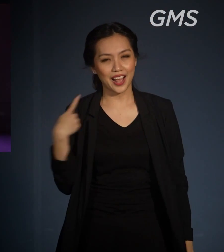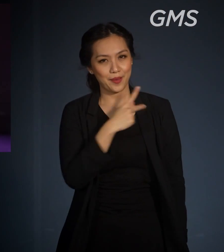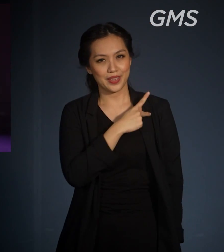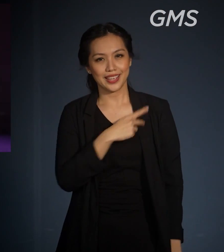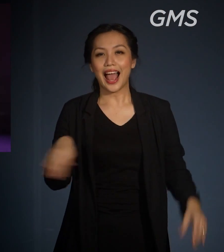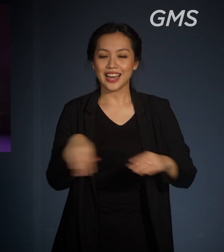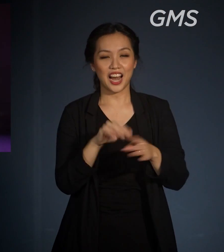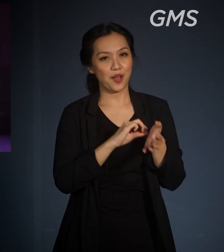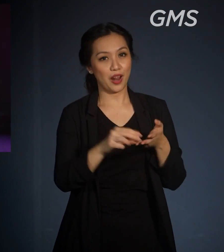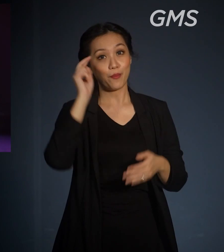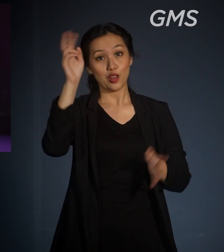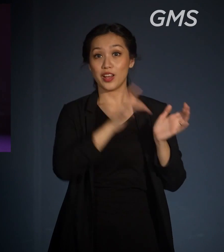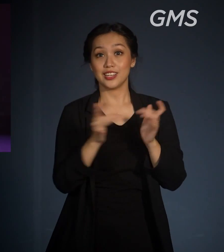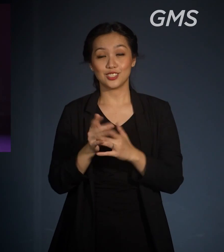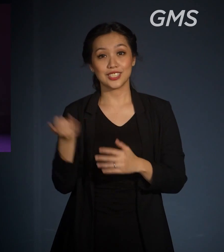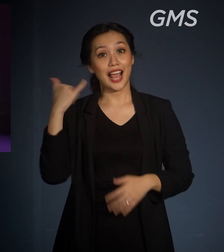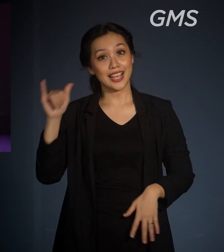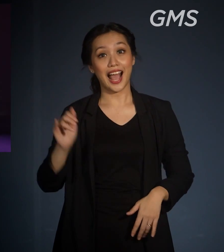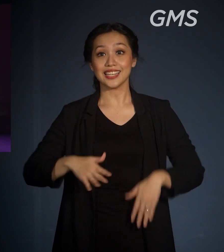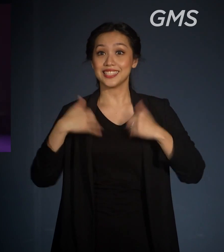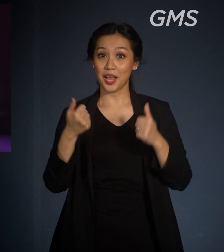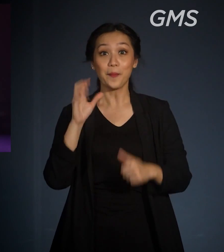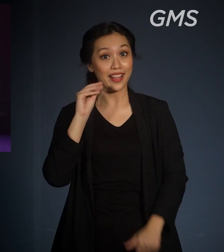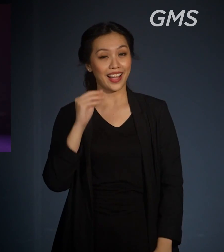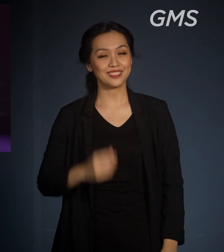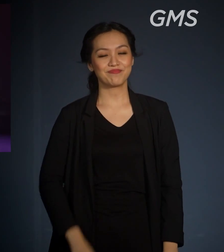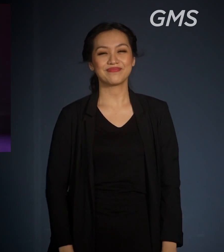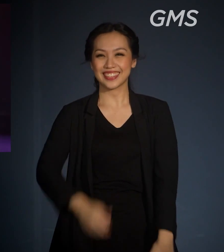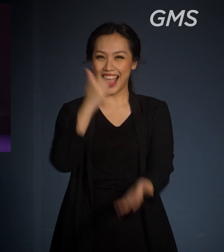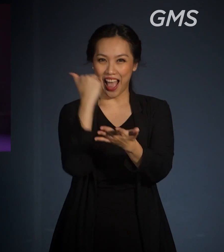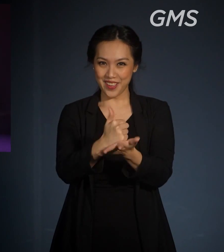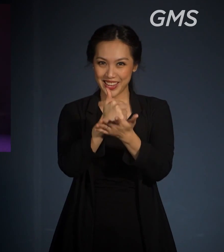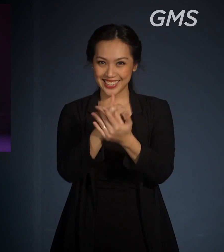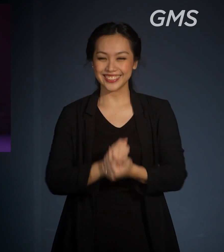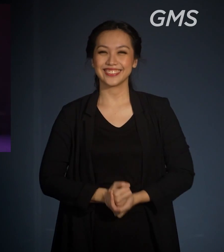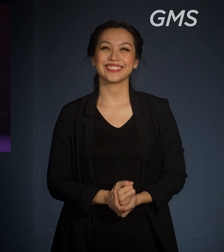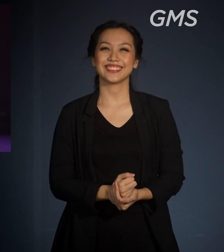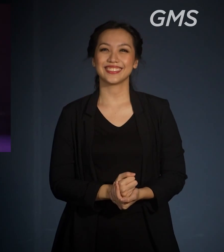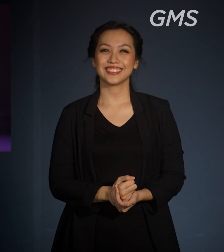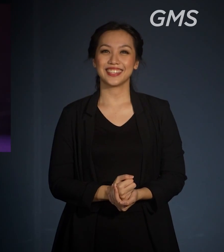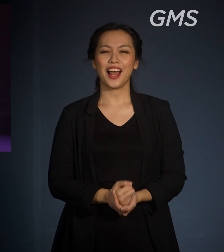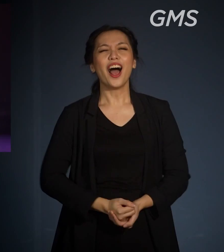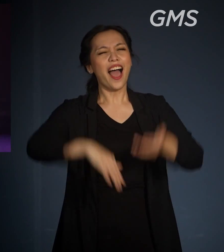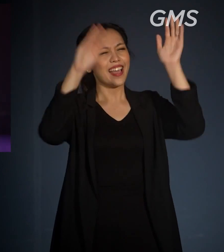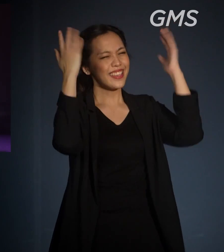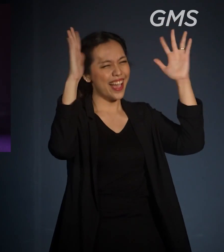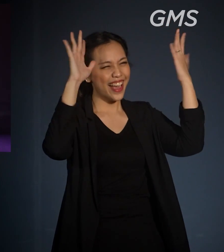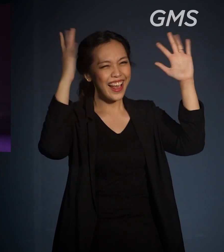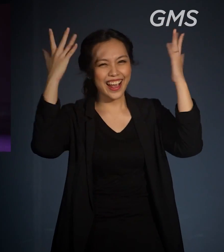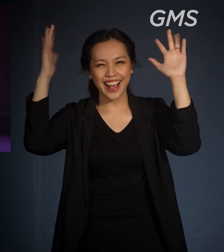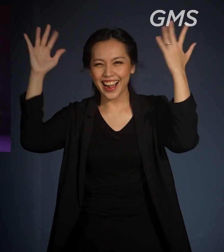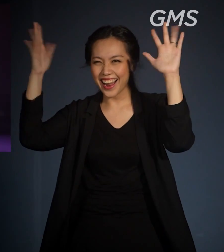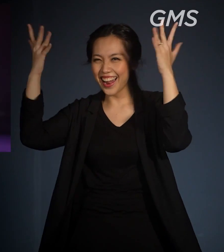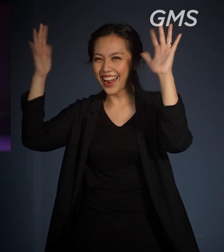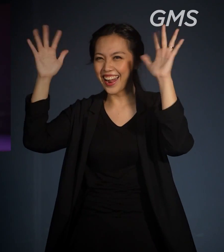nama Tuhan Yesus, mari semua yang siap katakan, amin. Kita berikan tepuk tangan bagi Tuhan kita.